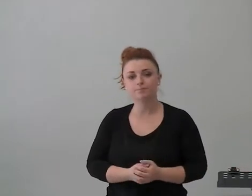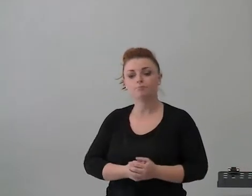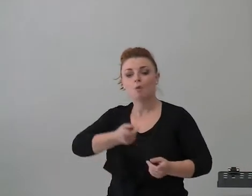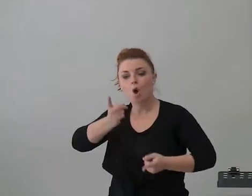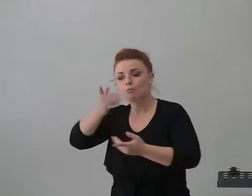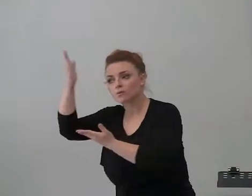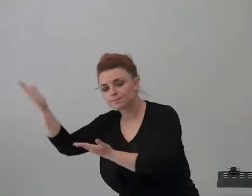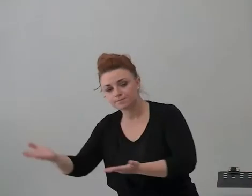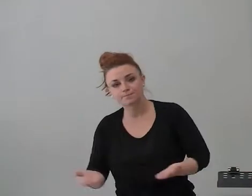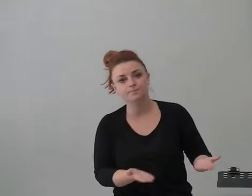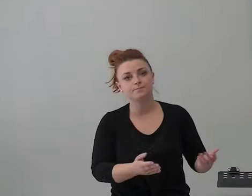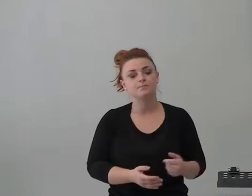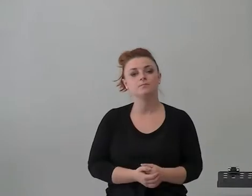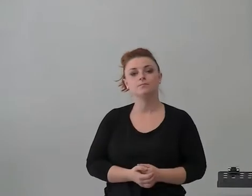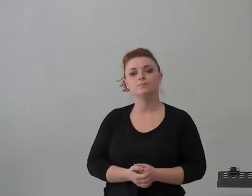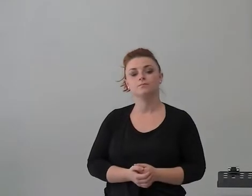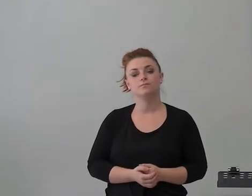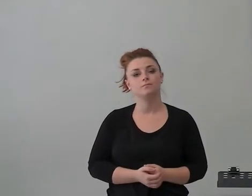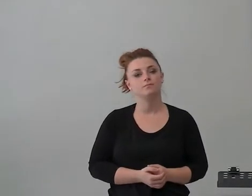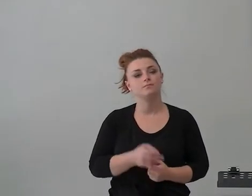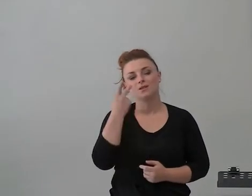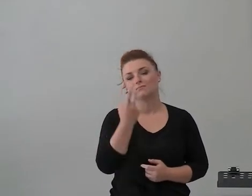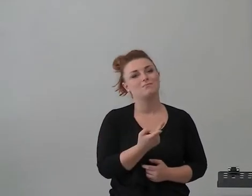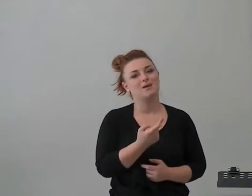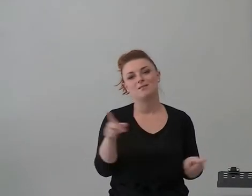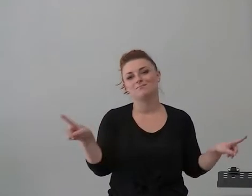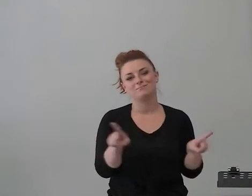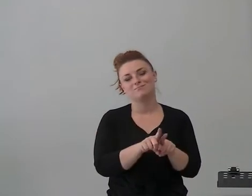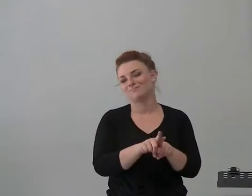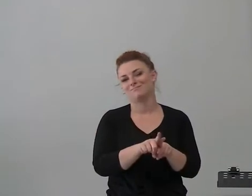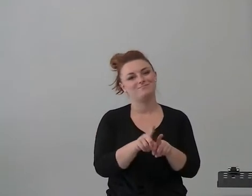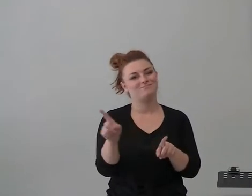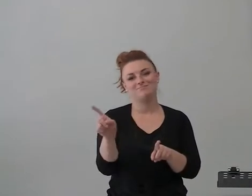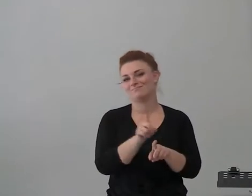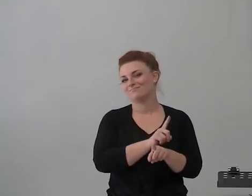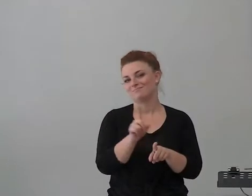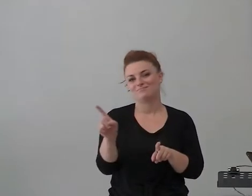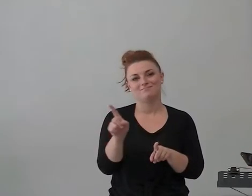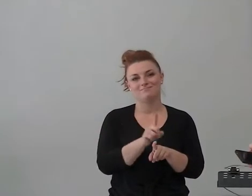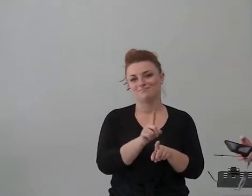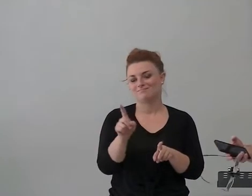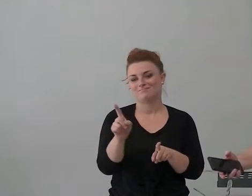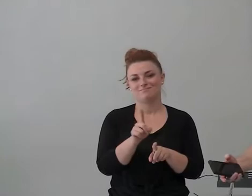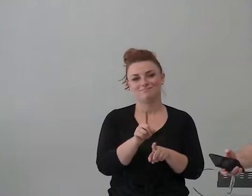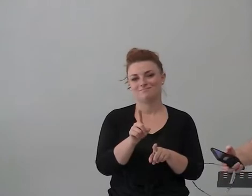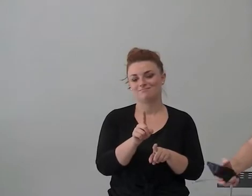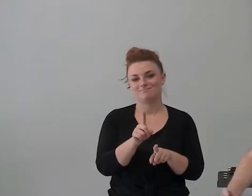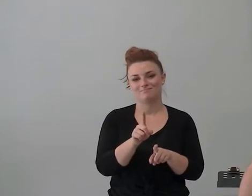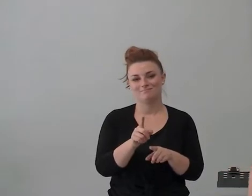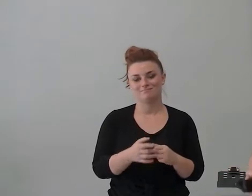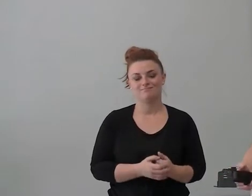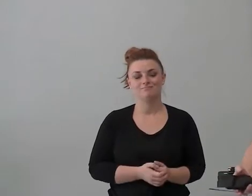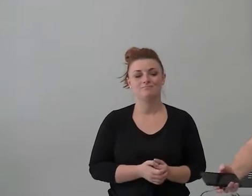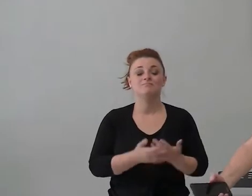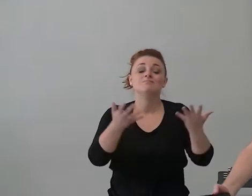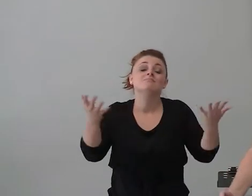popoli. Non ha trovato quello che voleva trovare. E Gesù, con i gesti,